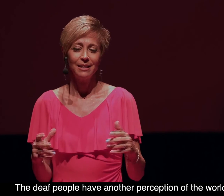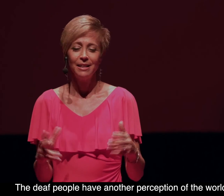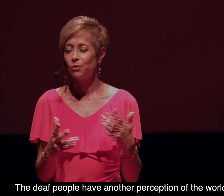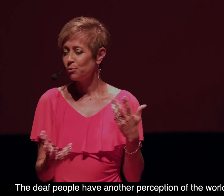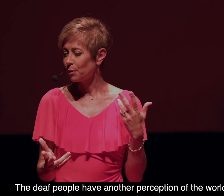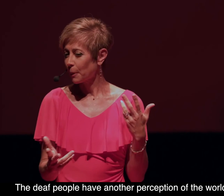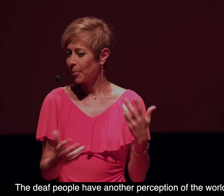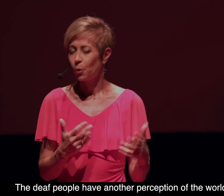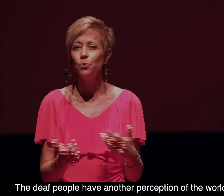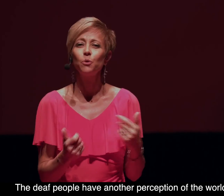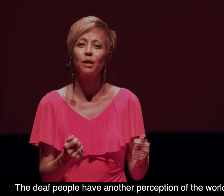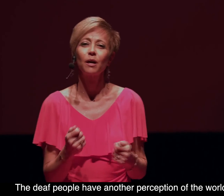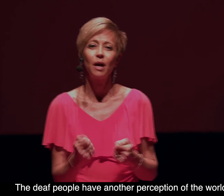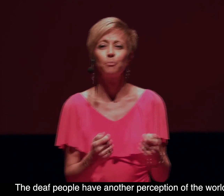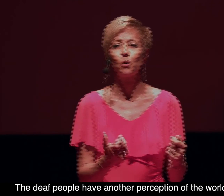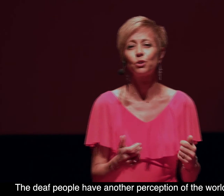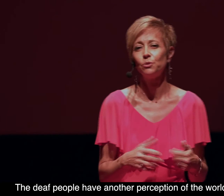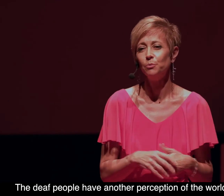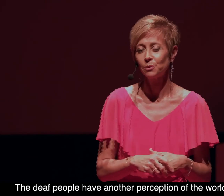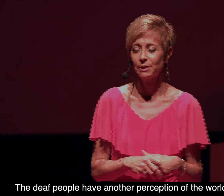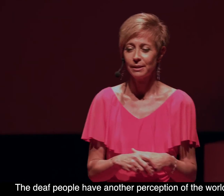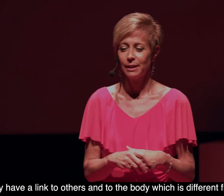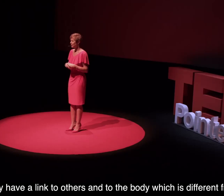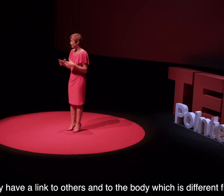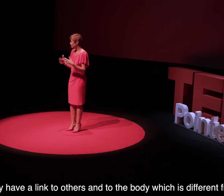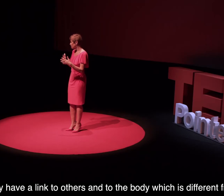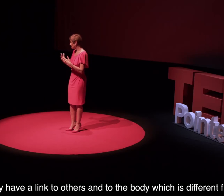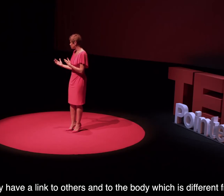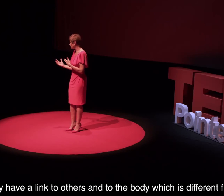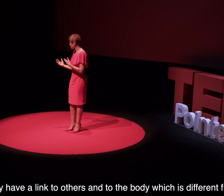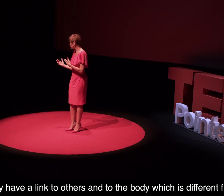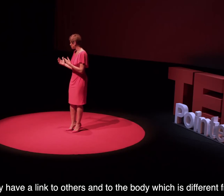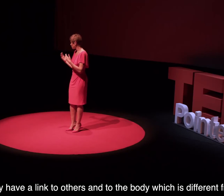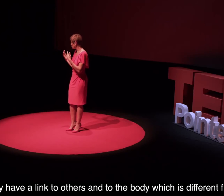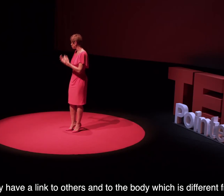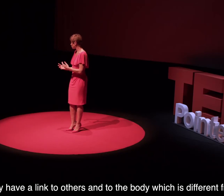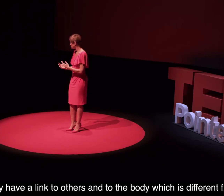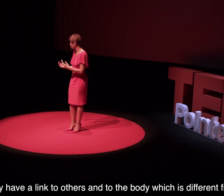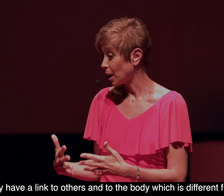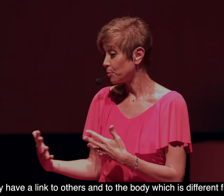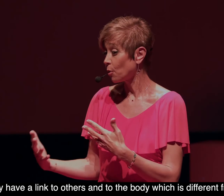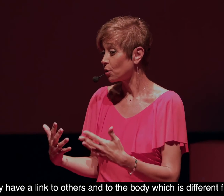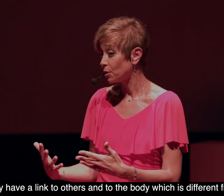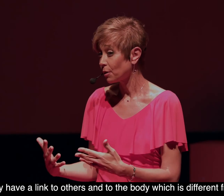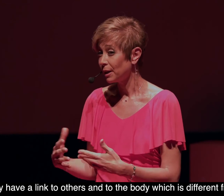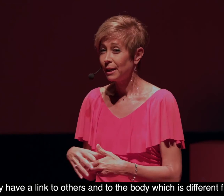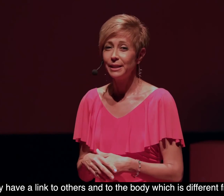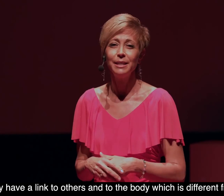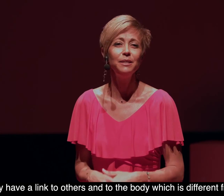Les sourds ont une autre approche du monde. Ils ont un rapport aux gens, un rapport au corps, qui est